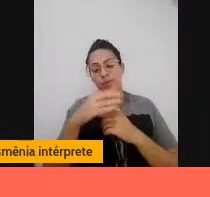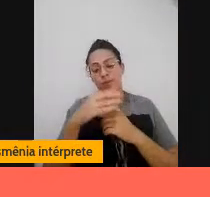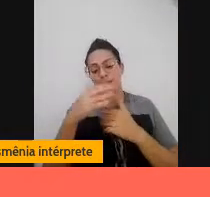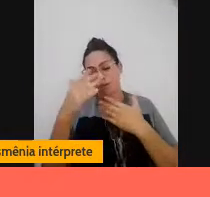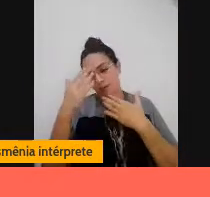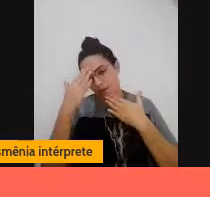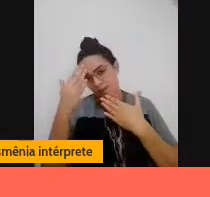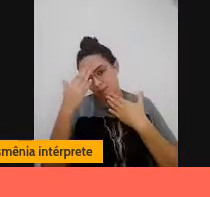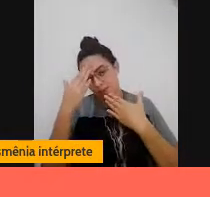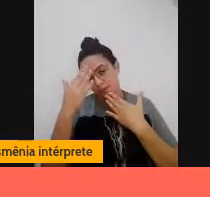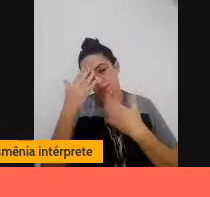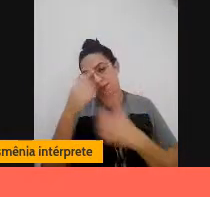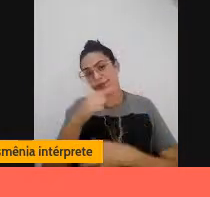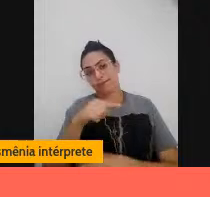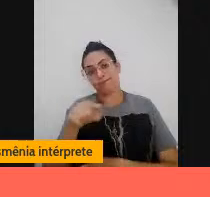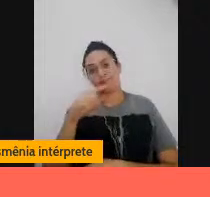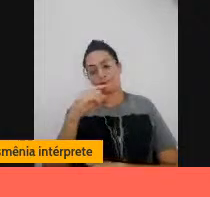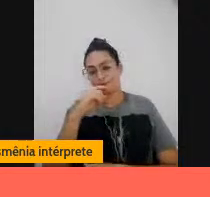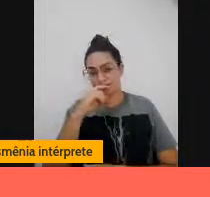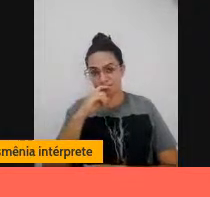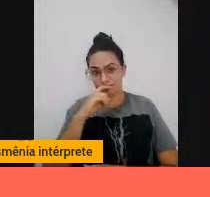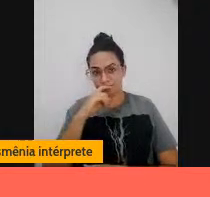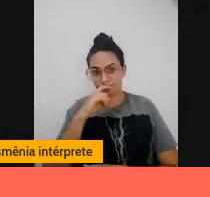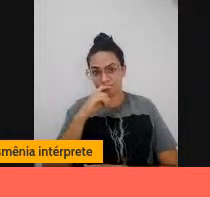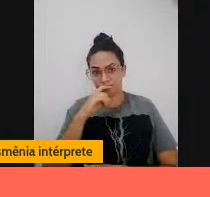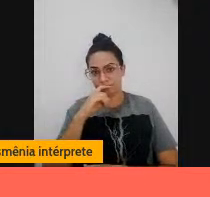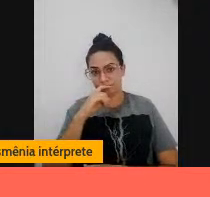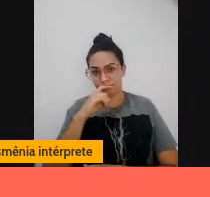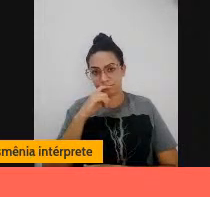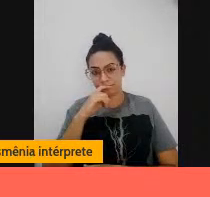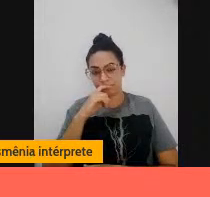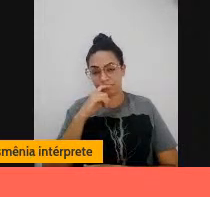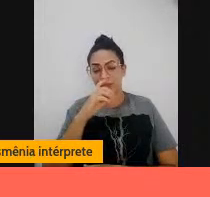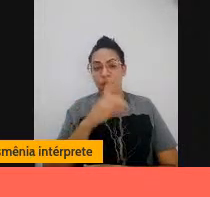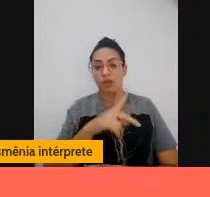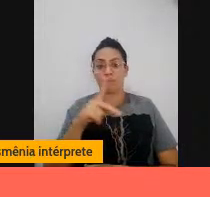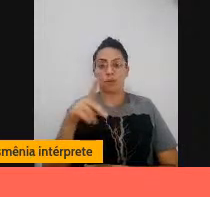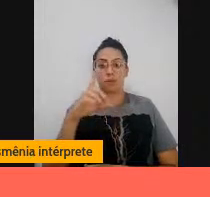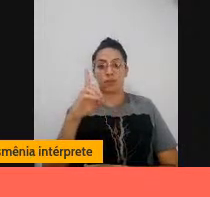a você. Dani, professora Daniela Dias.